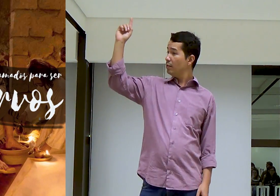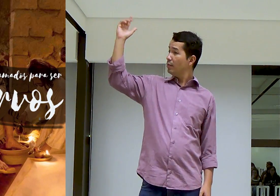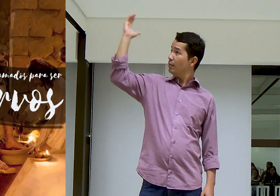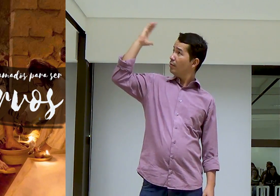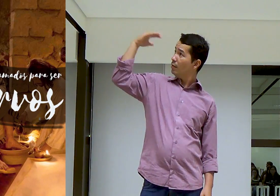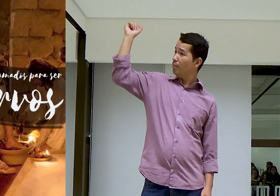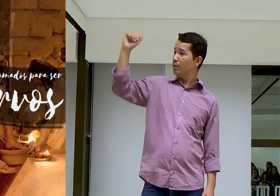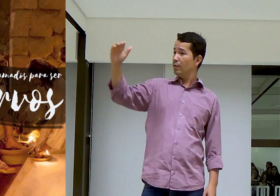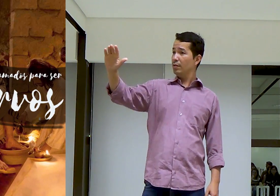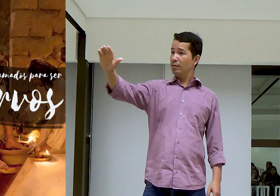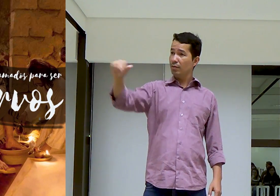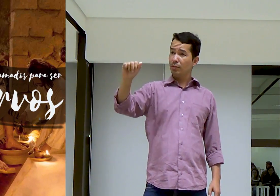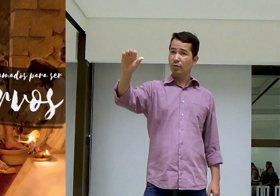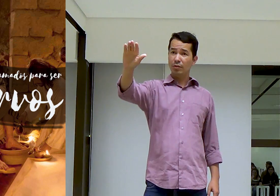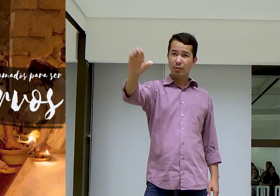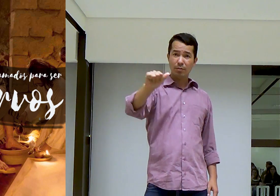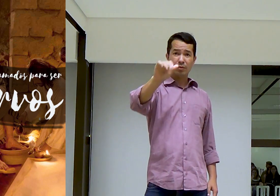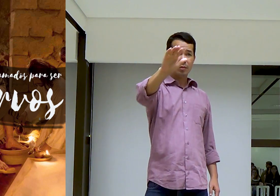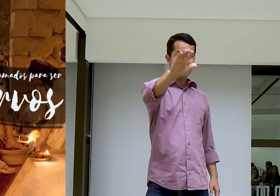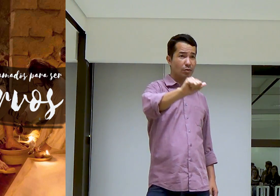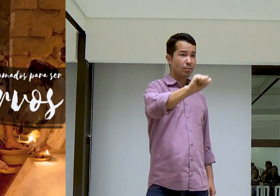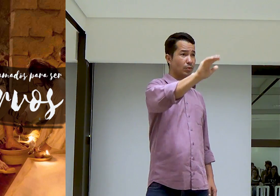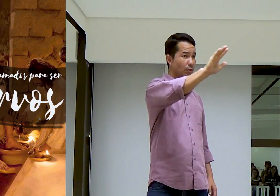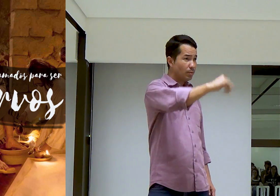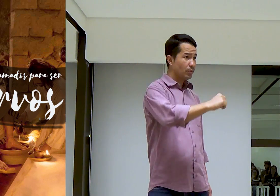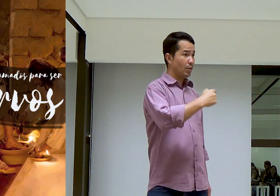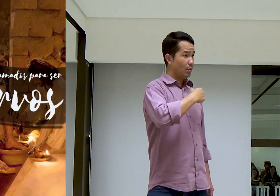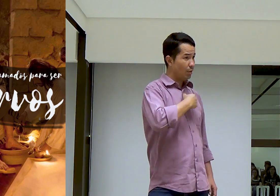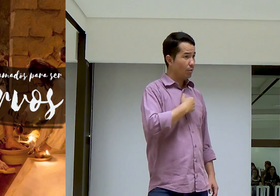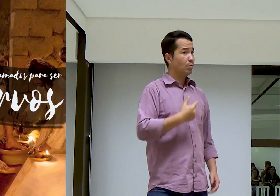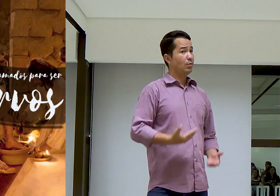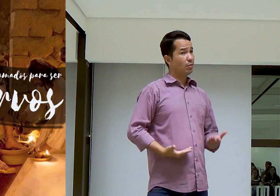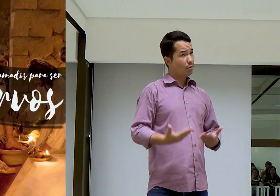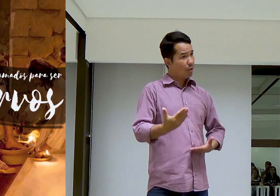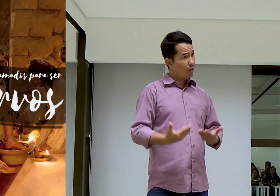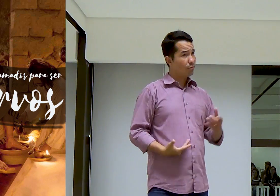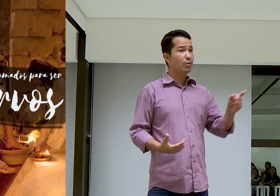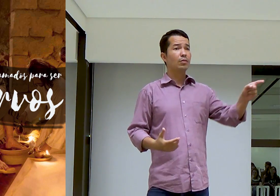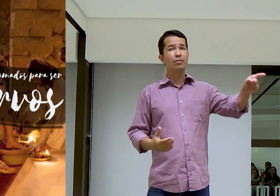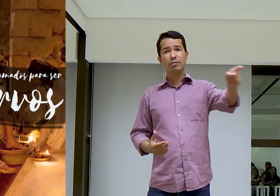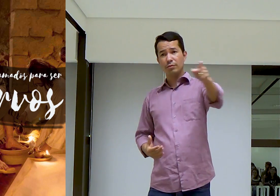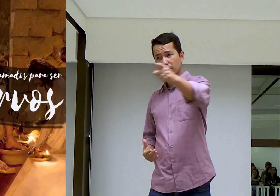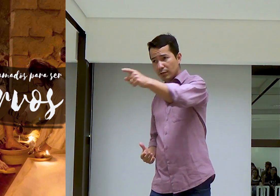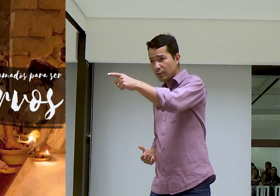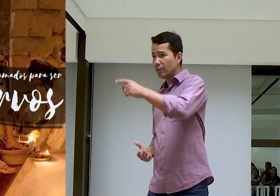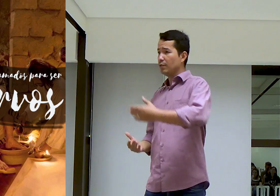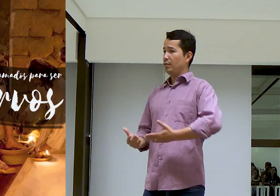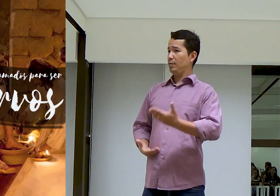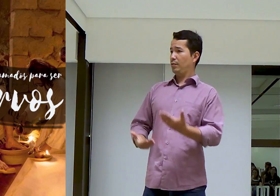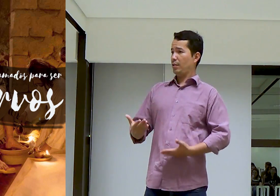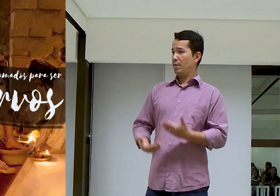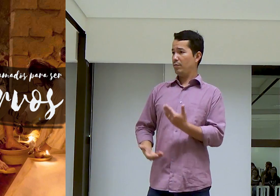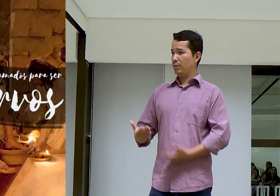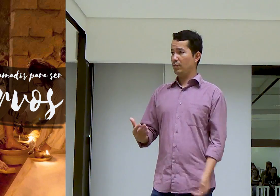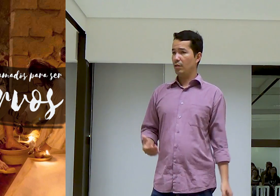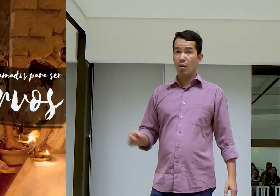Somos chamados para ser servos. Deus nos chamou, chamou eu, você, para servir.